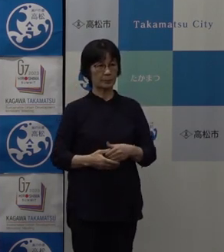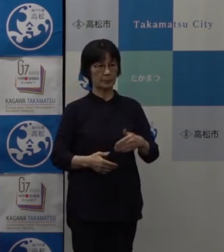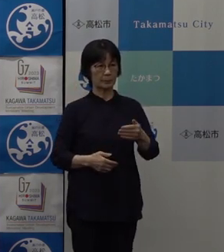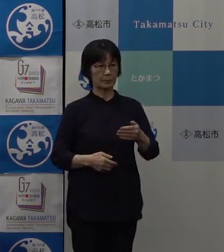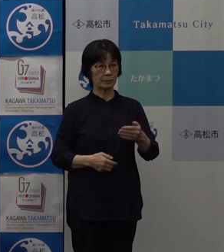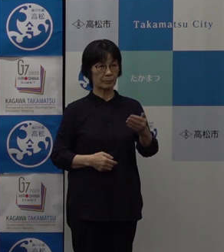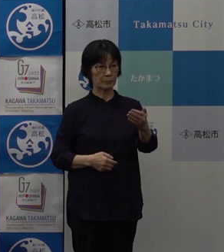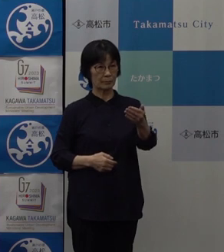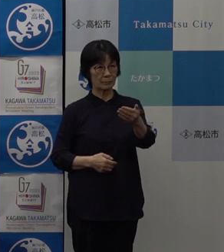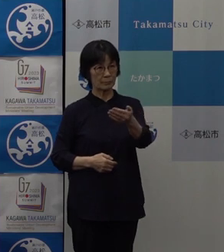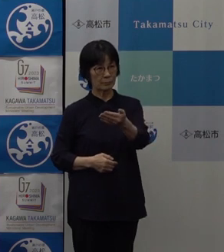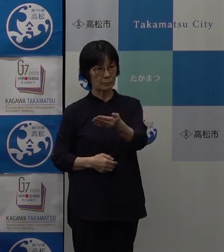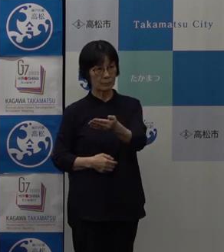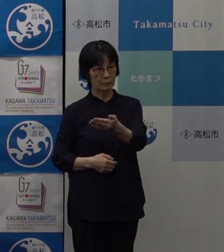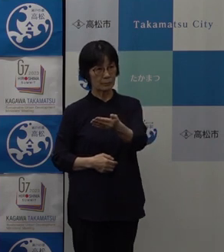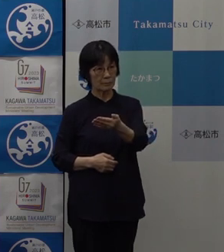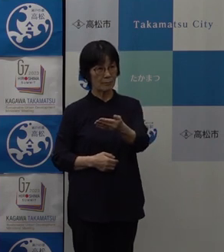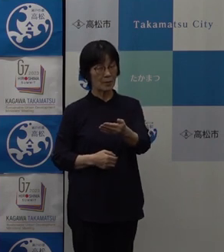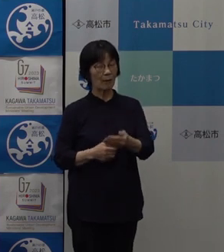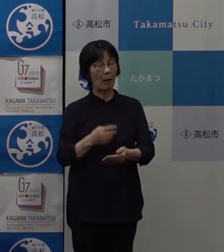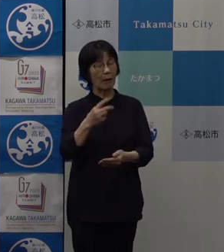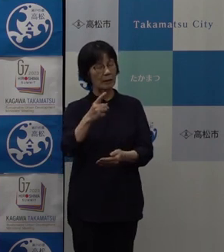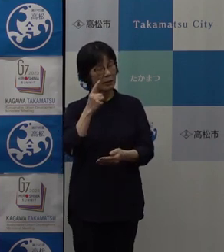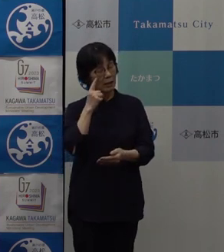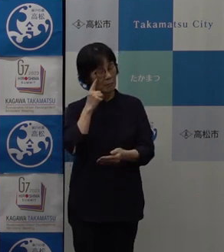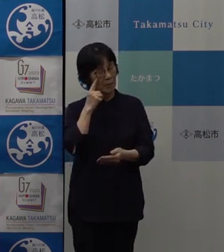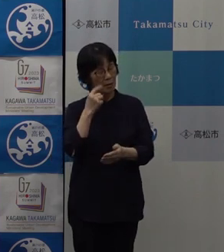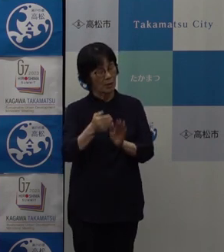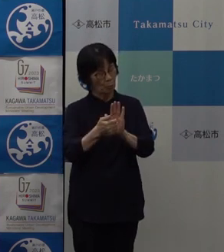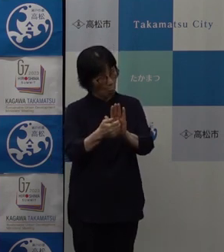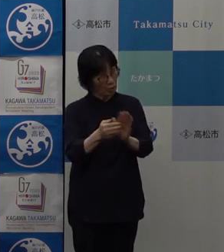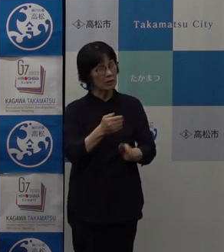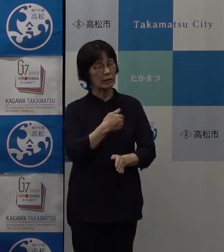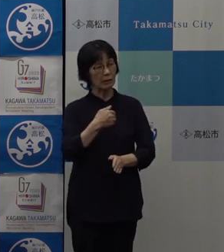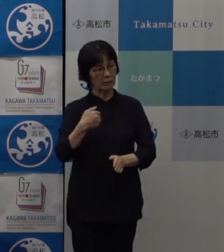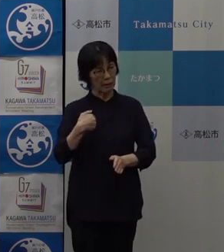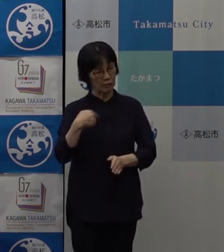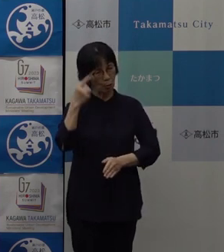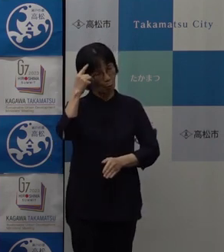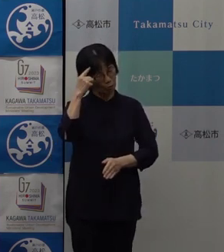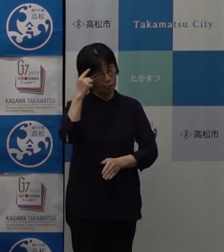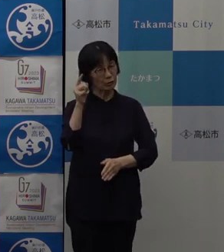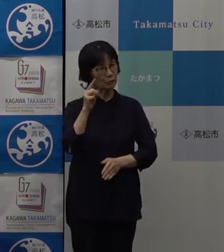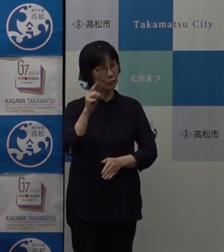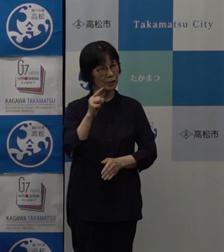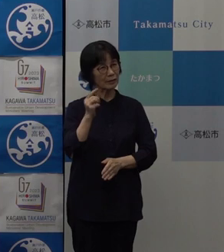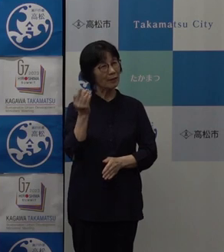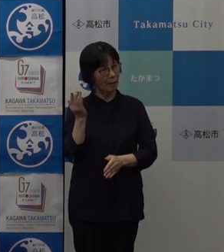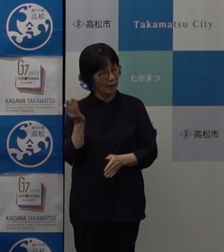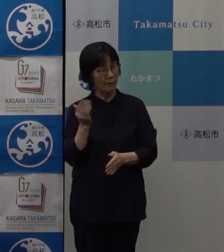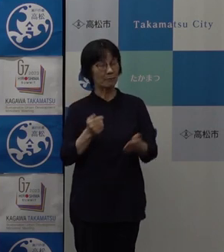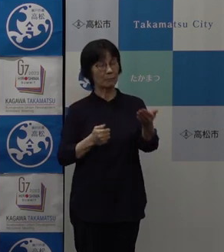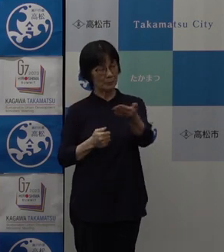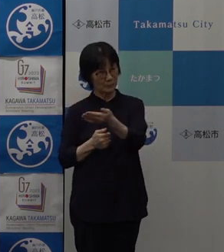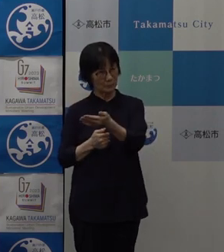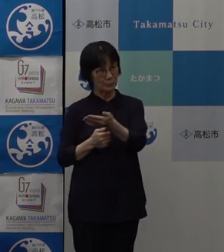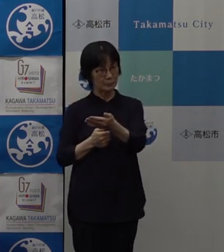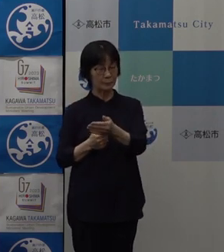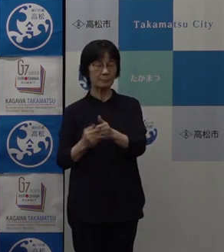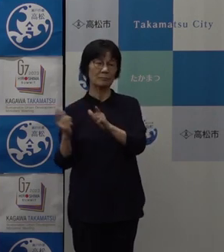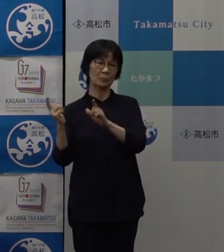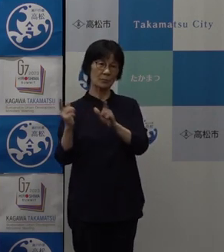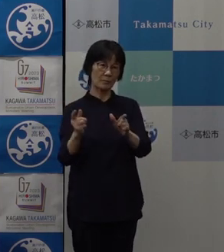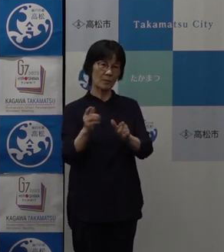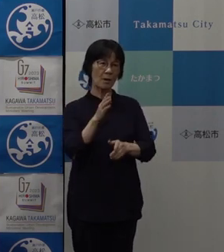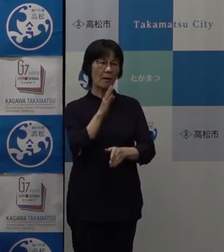2件目を防げたんじゃないかなと思うんですけども、 まあ、全国的に見ても数件ずつは結構起こっているところ